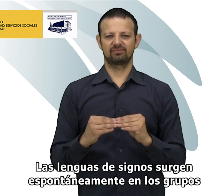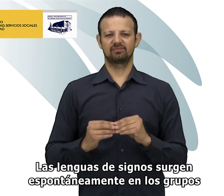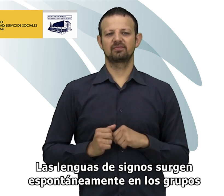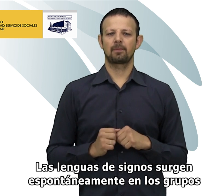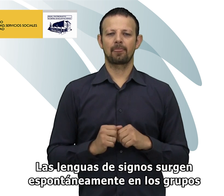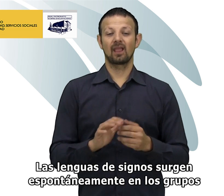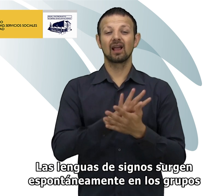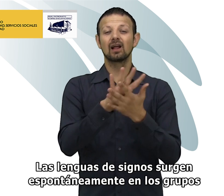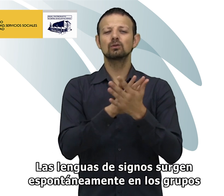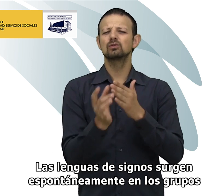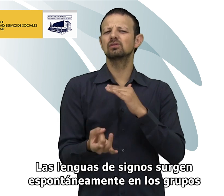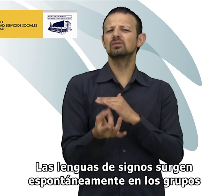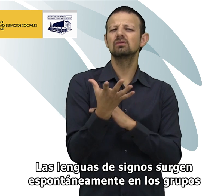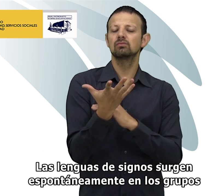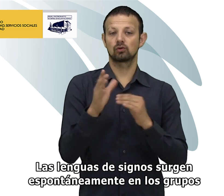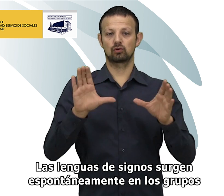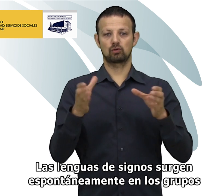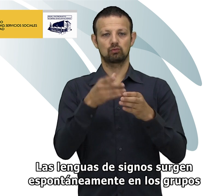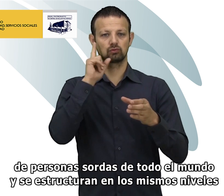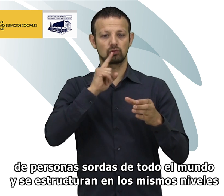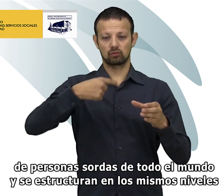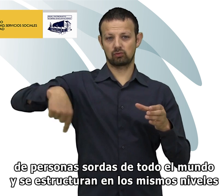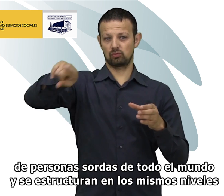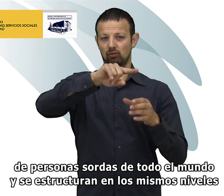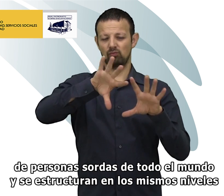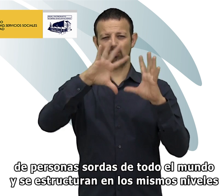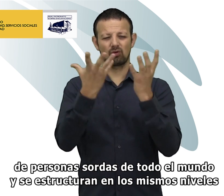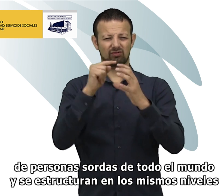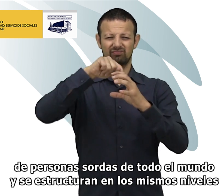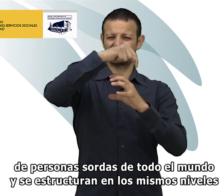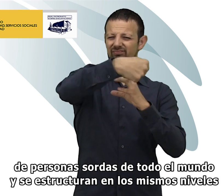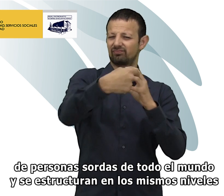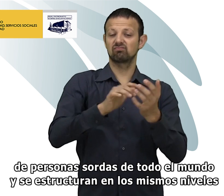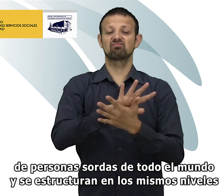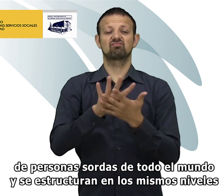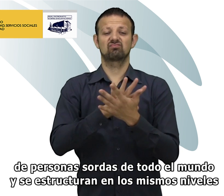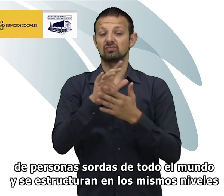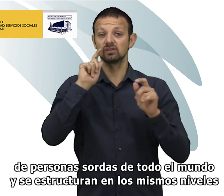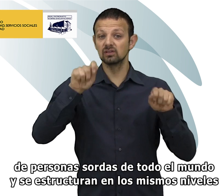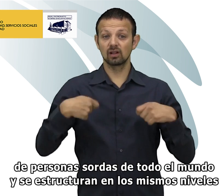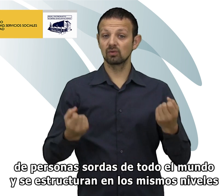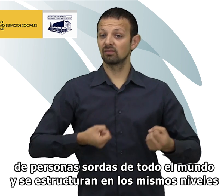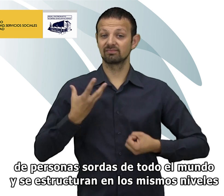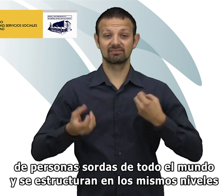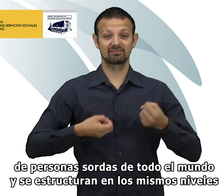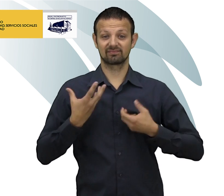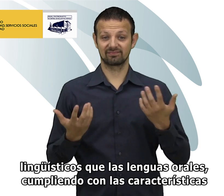Las lenguas de signos surgen espontáneamente en los grupos de personas sordas de todo el mundo y se estructuran en los mismos